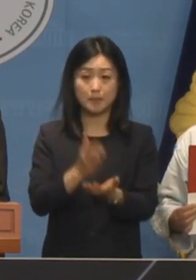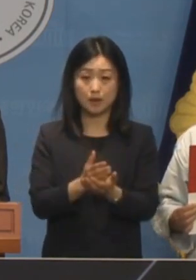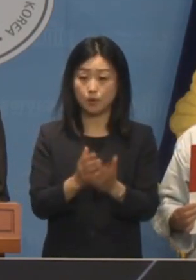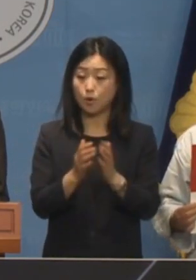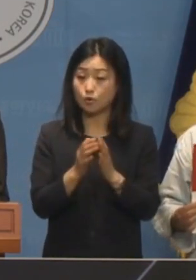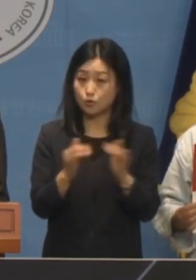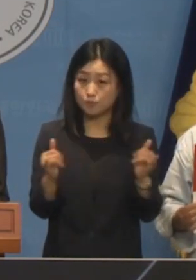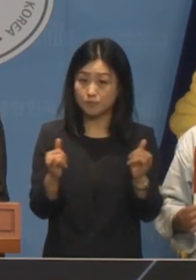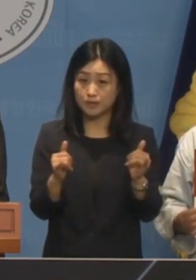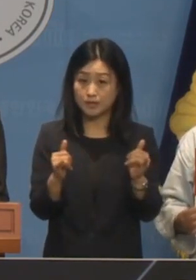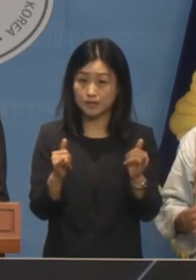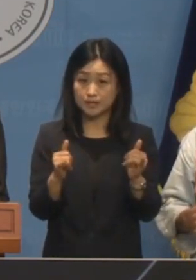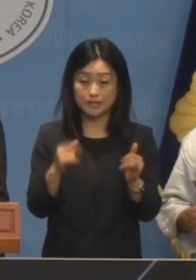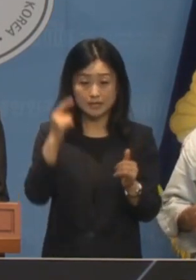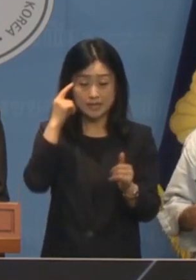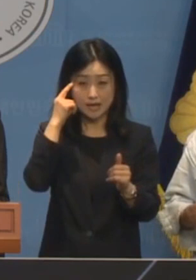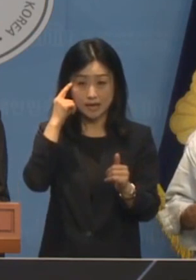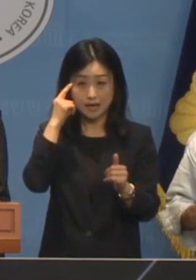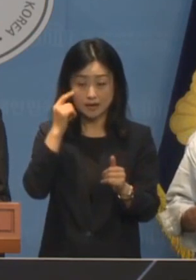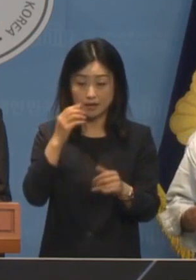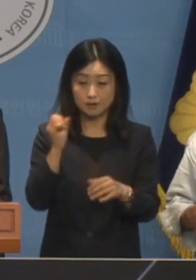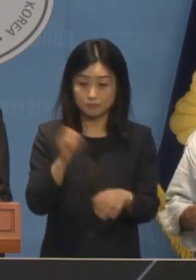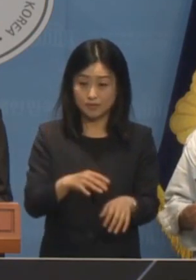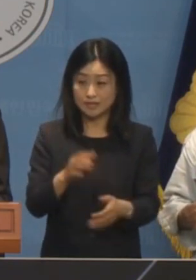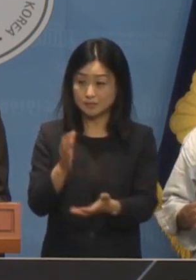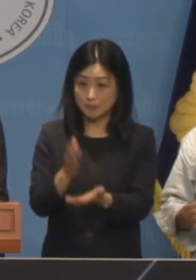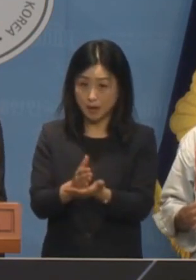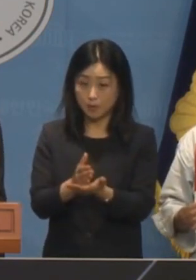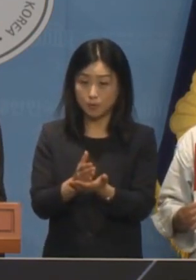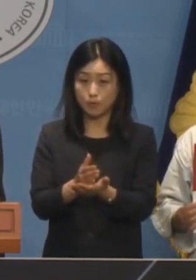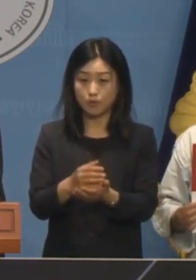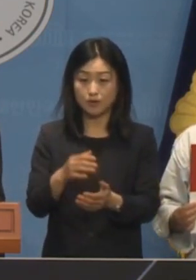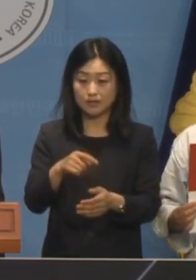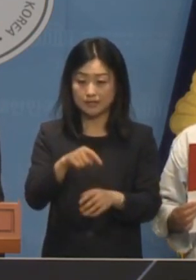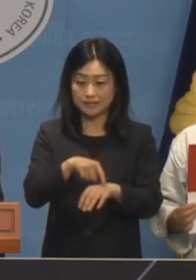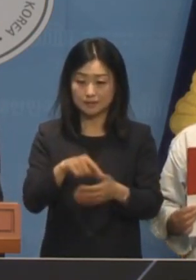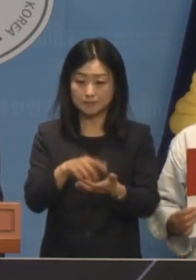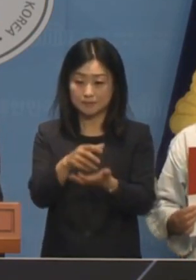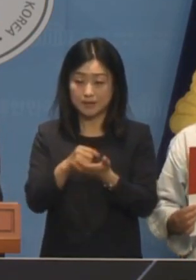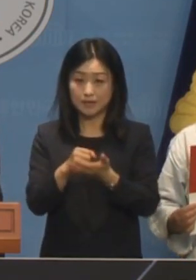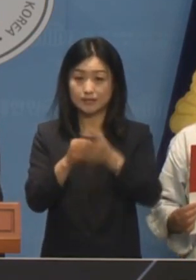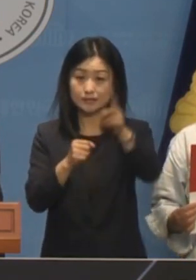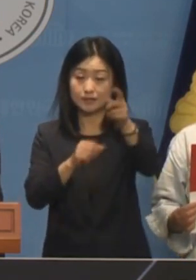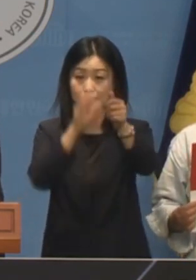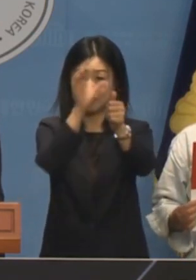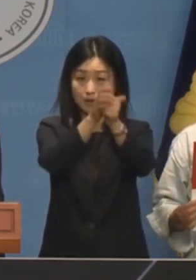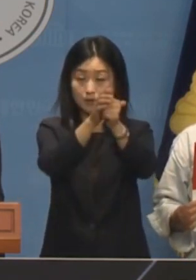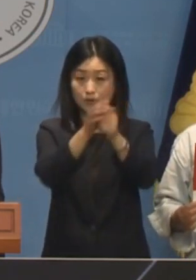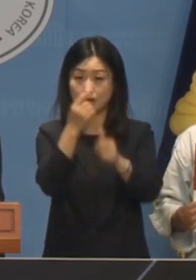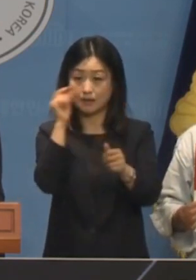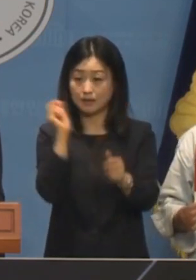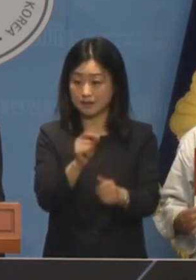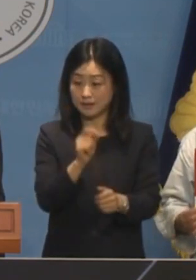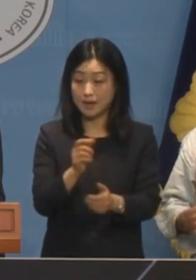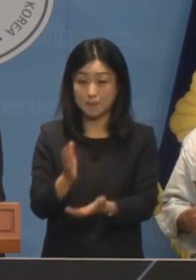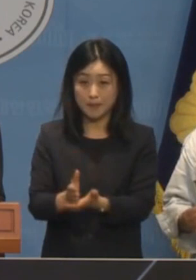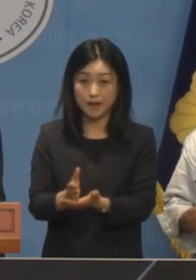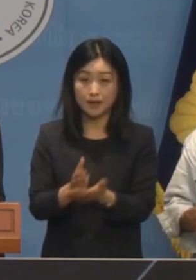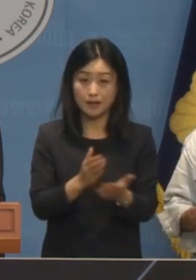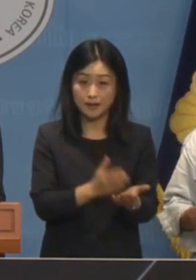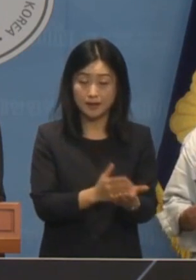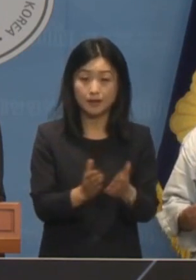반하여 마구잡이 흠집 내려는 시도를 즉각 중단하라. 하나, 우리는 2001년 설립된 이후 패시주의에 경도된